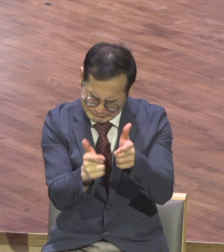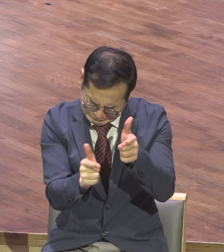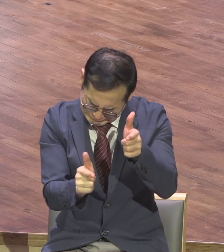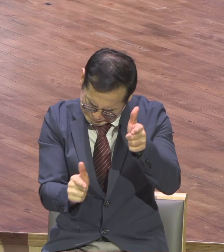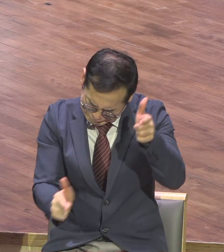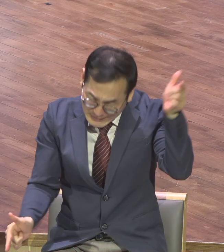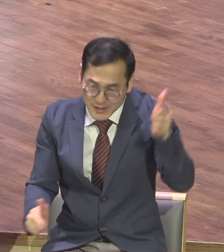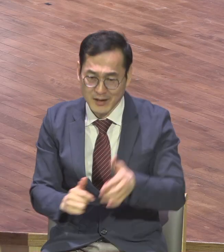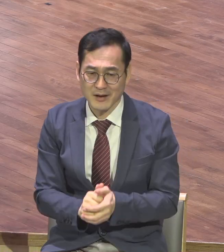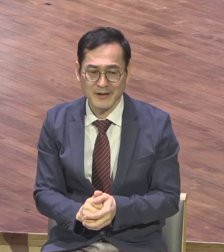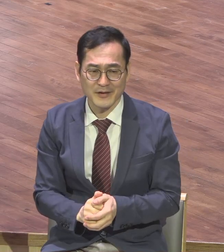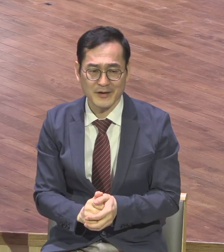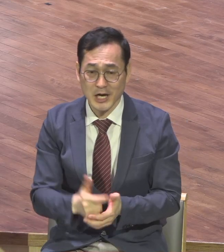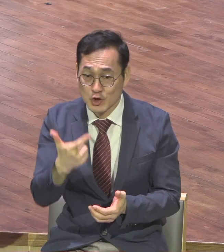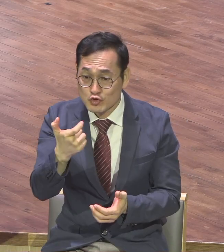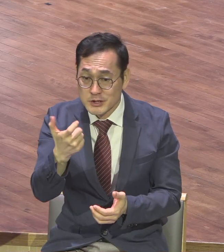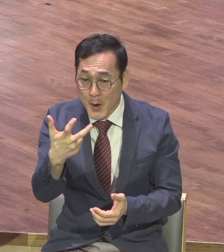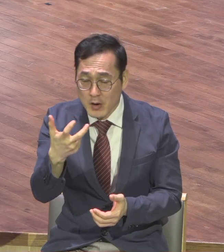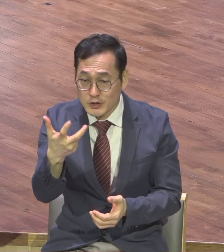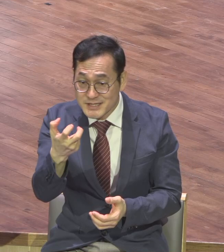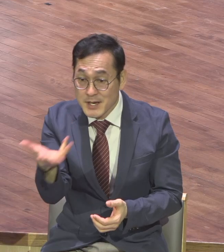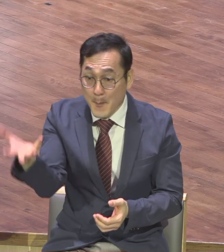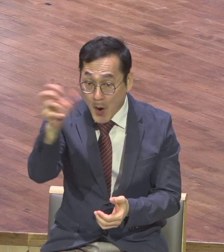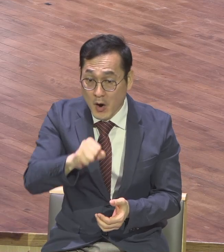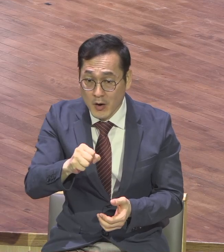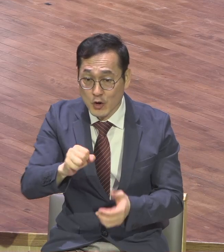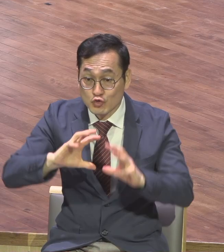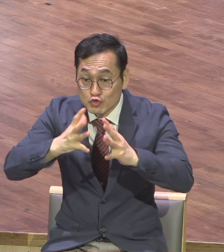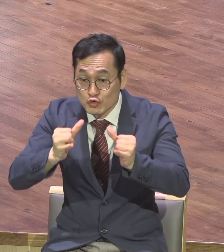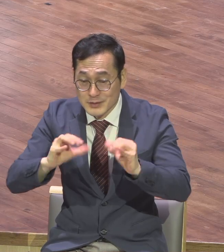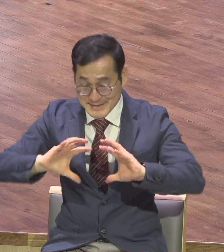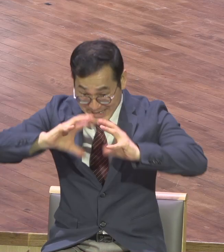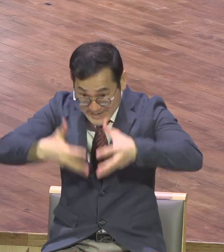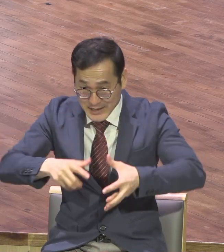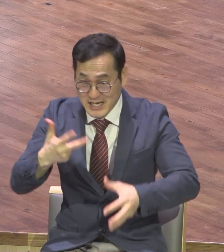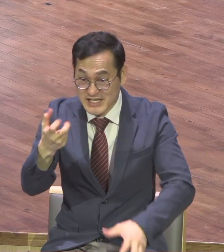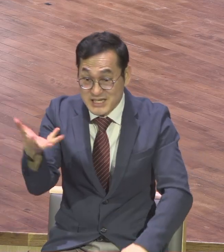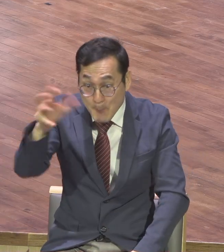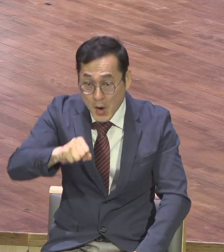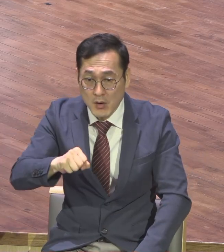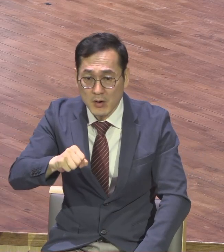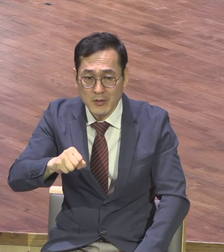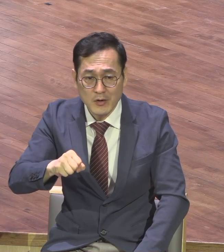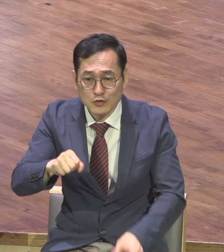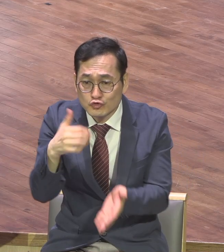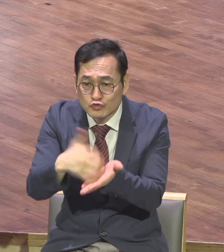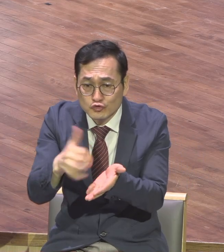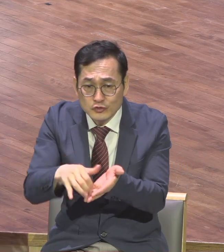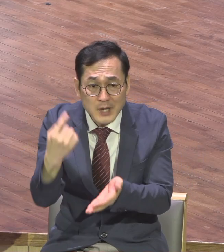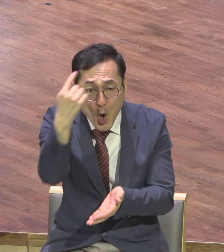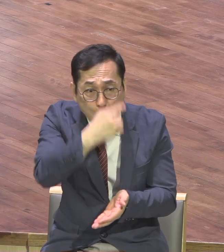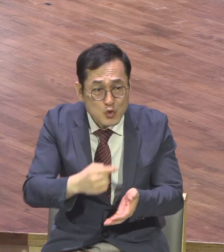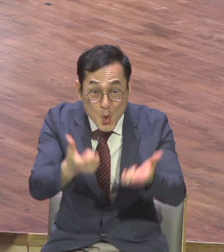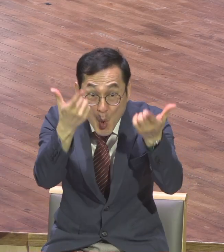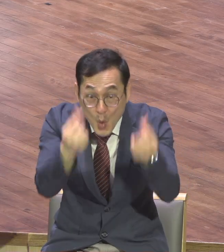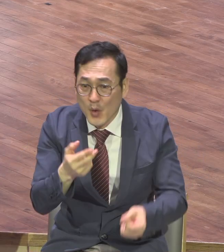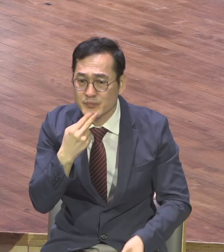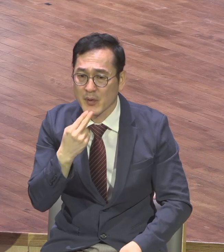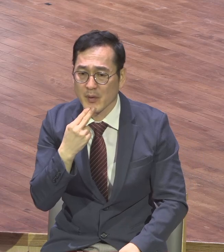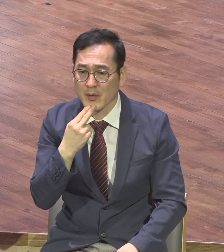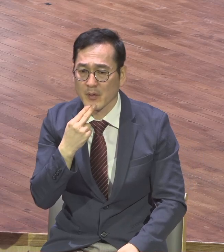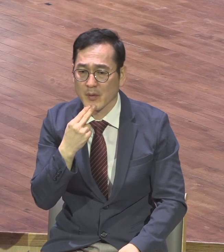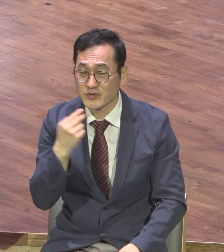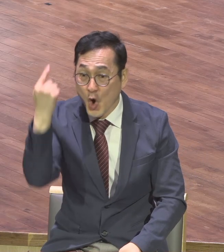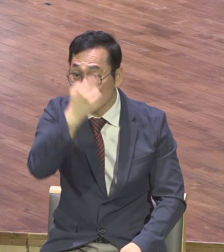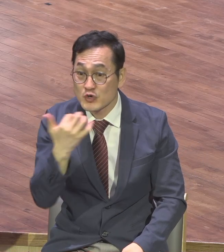75억 인구에 신기하고 놀라지 않아요. 흑인도 백인도 황인도 같은 사람이어서 하나님의 작품이라, 하나님의